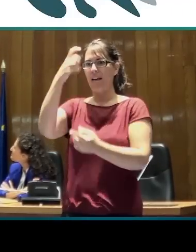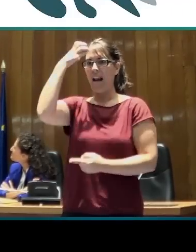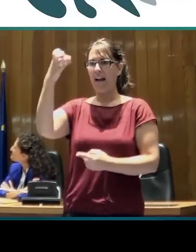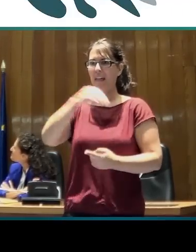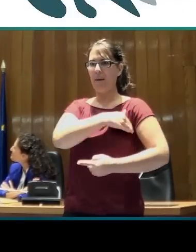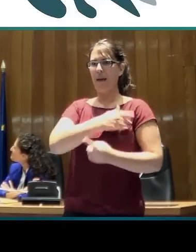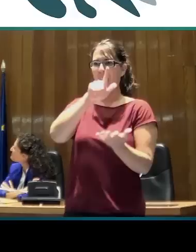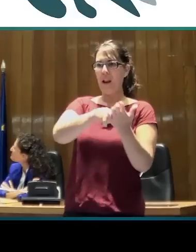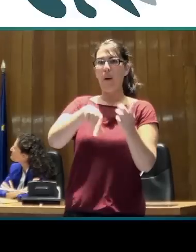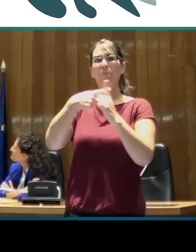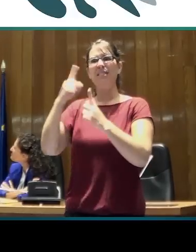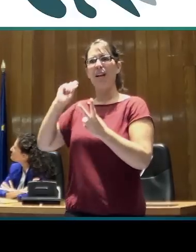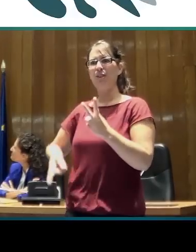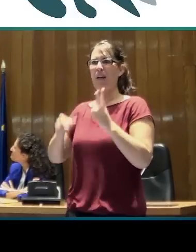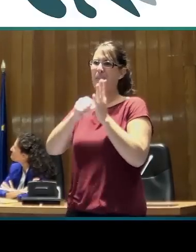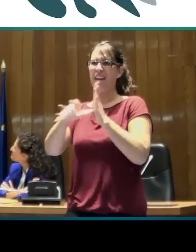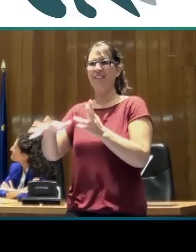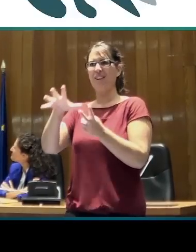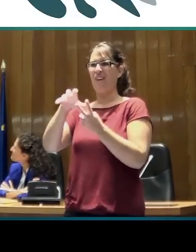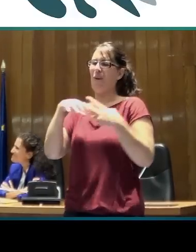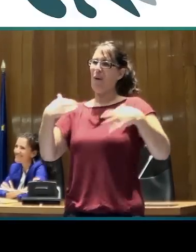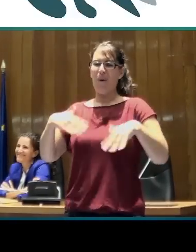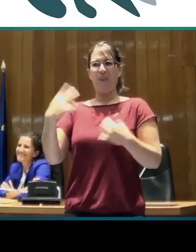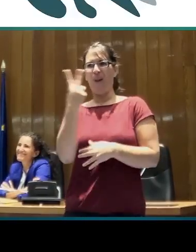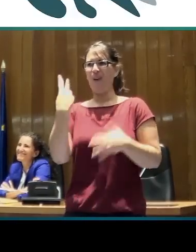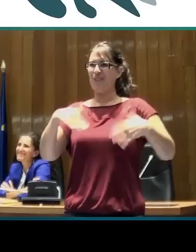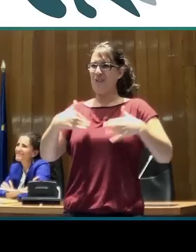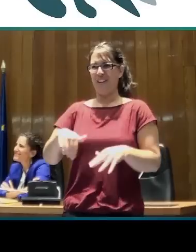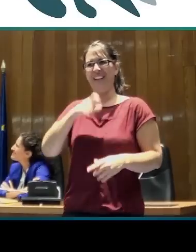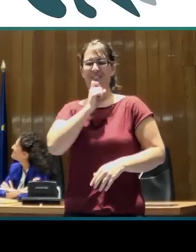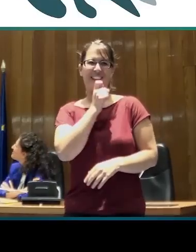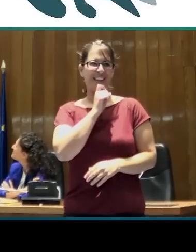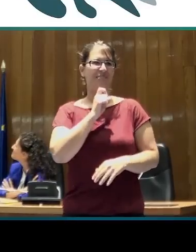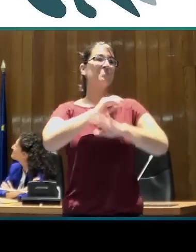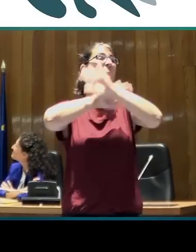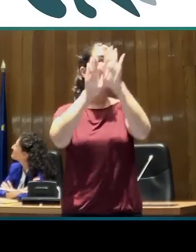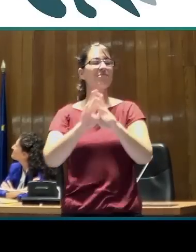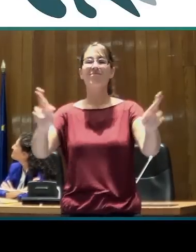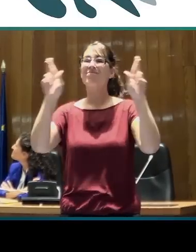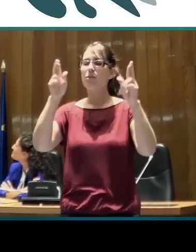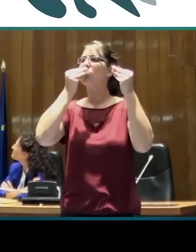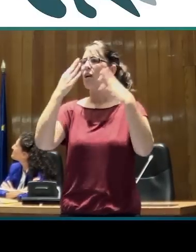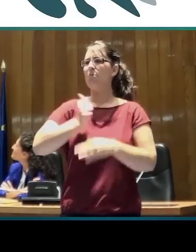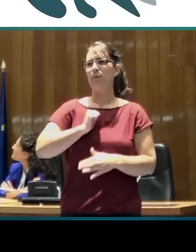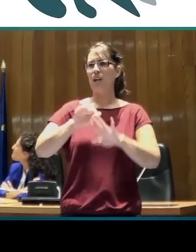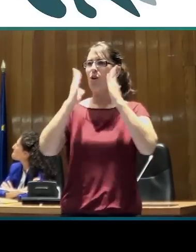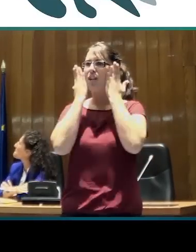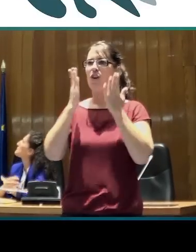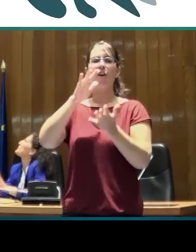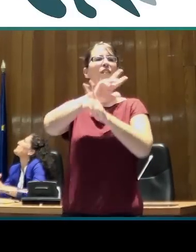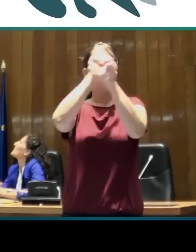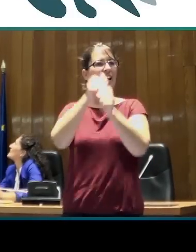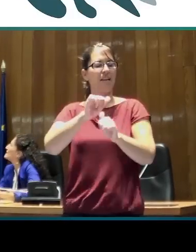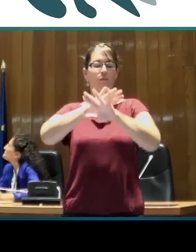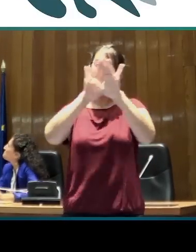directora del Centro de Normalización Lingüística. Y, por último, desearos un próspero Congreso, un feliz Día Europeo de las Lenguas y una mejor Semana